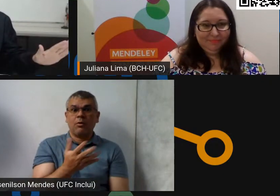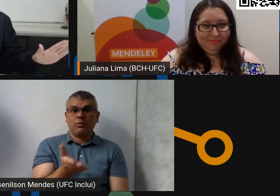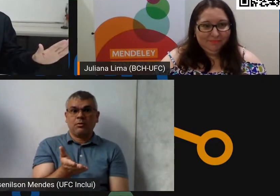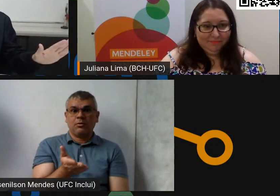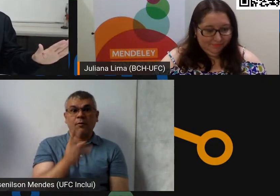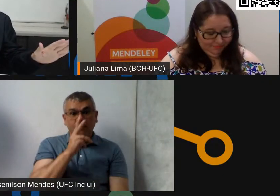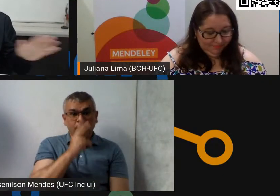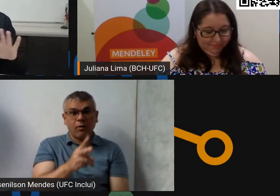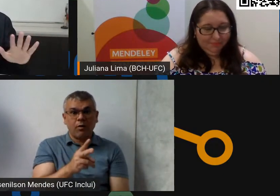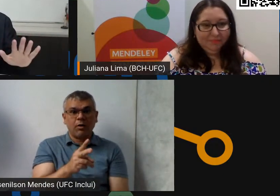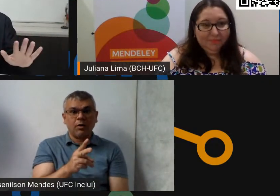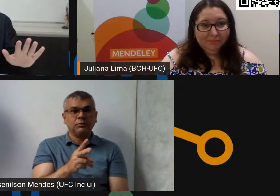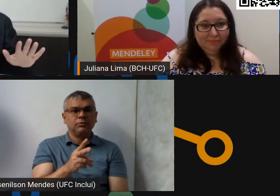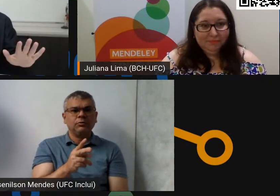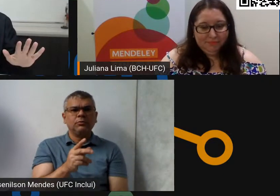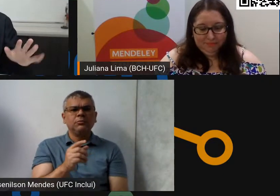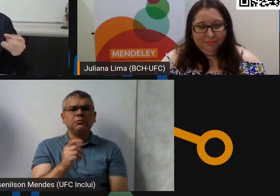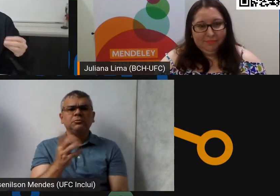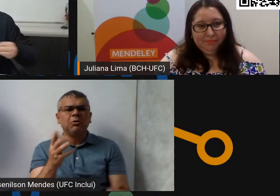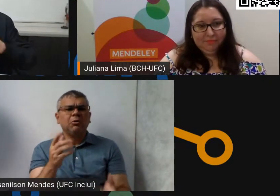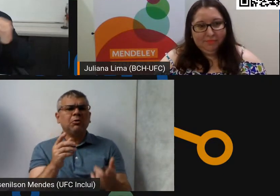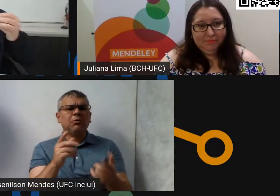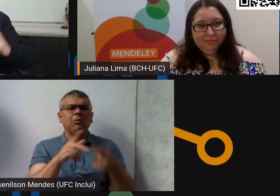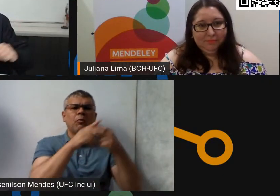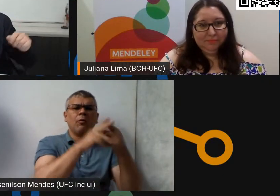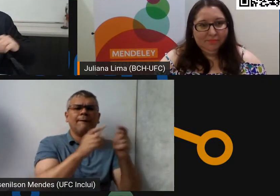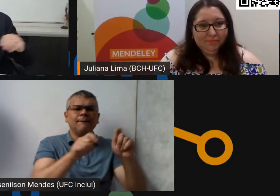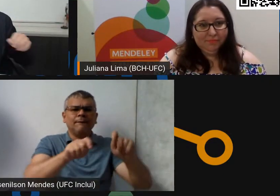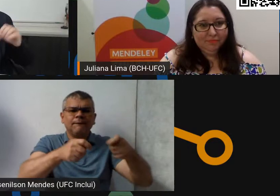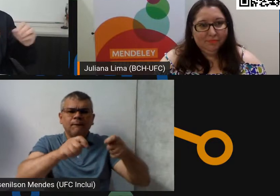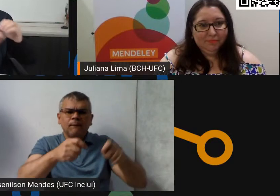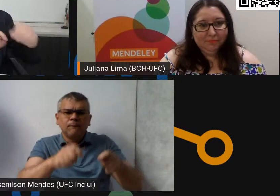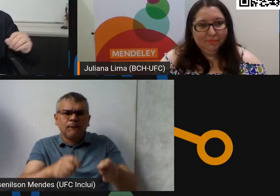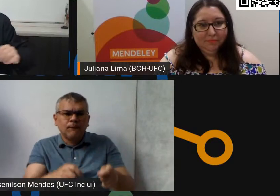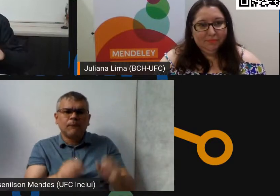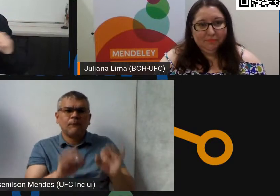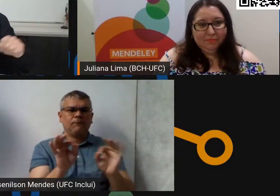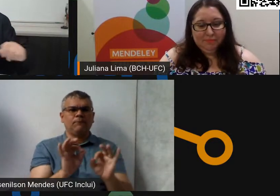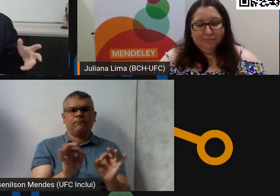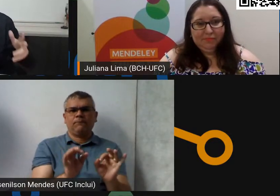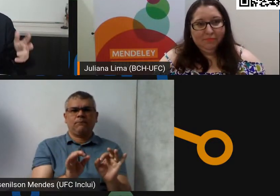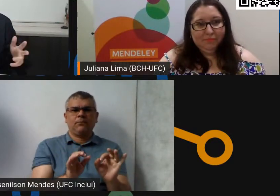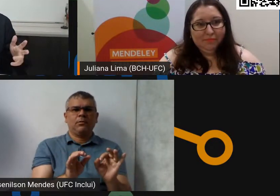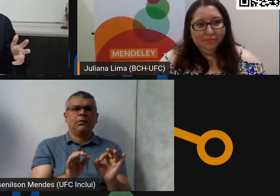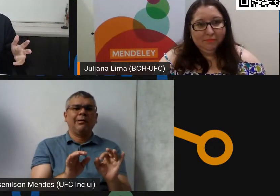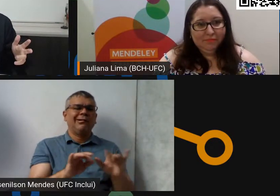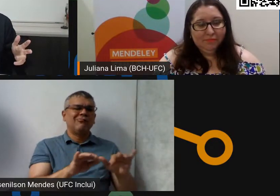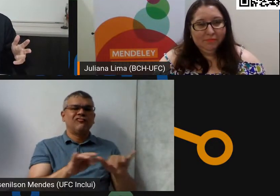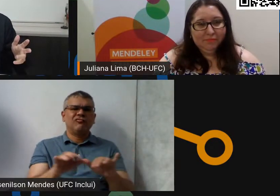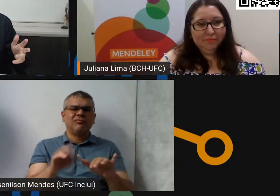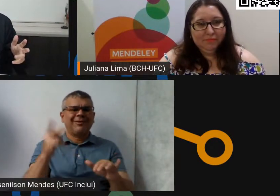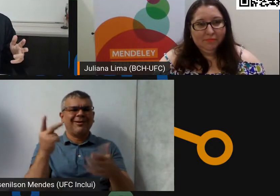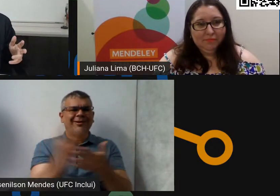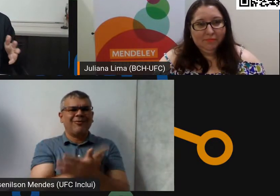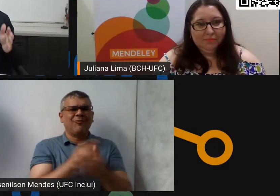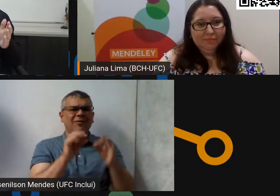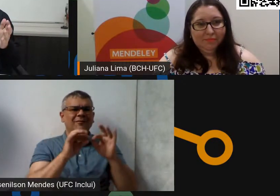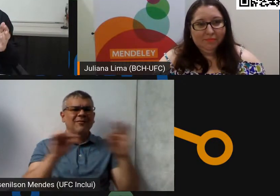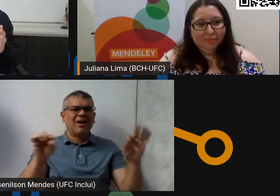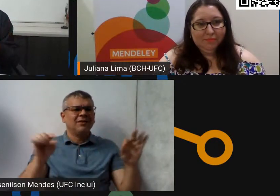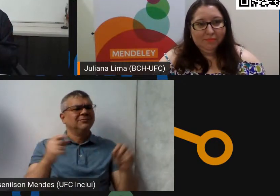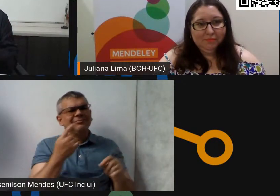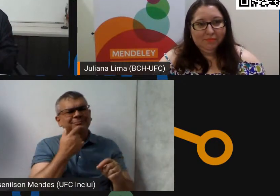gente acerta. A gente sugere. Então, eu não posso negar um trabalho porque o indivíduo escreveu errado, não sei o que lá. Mas, na verdade,